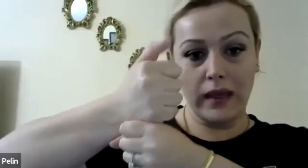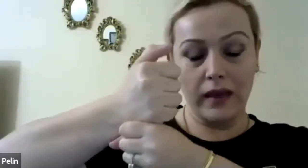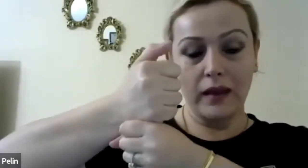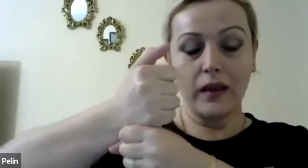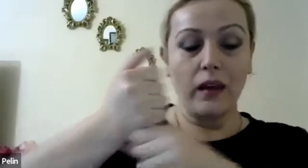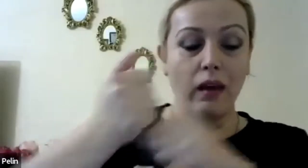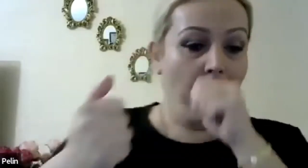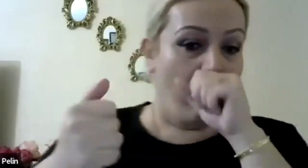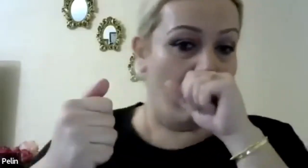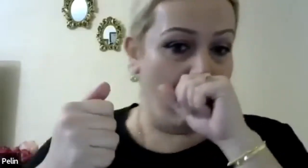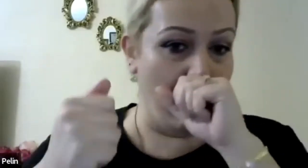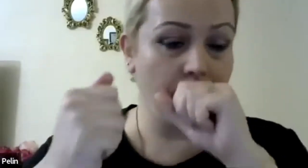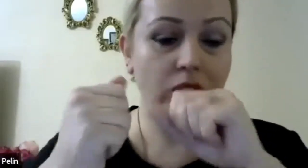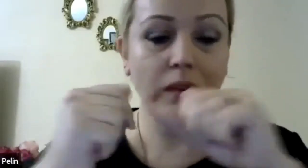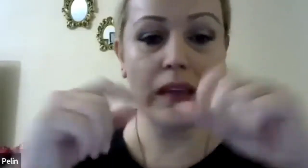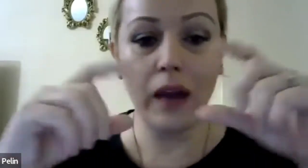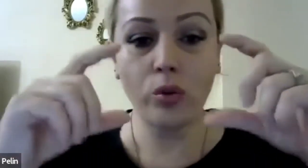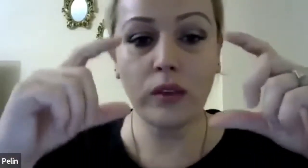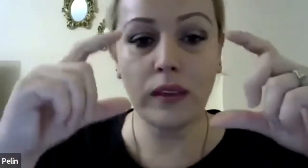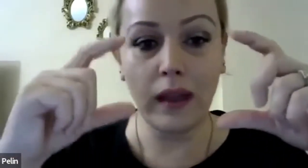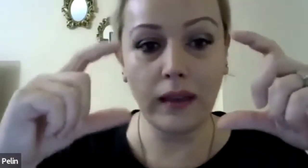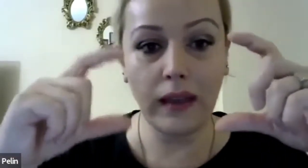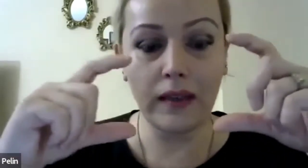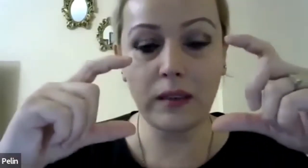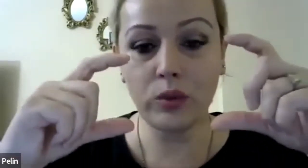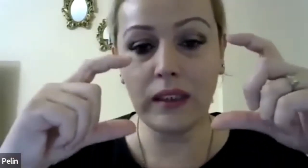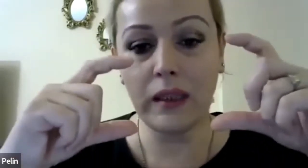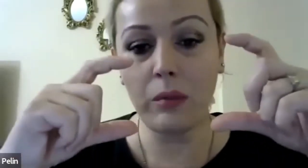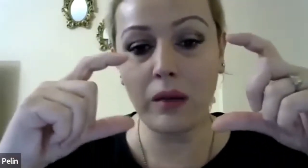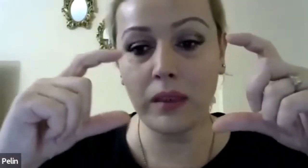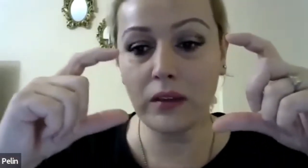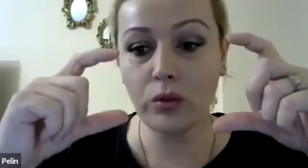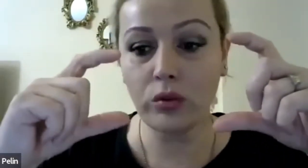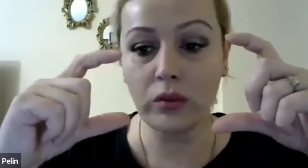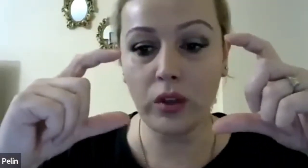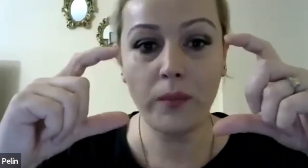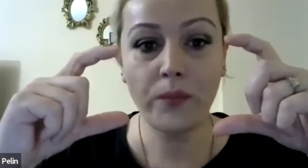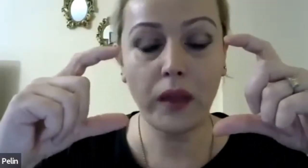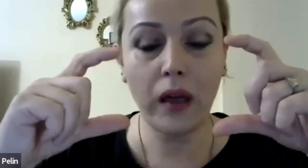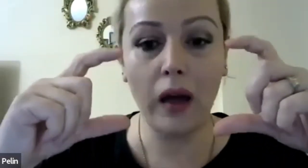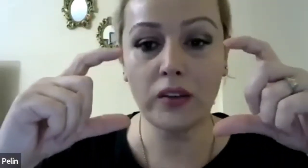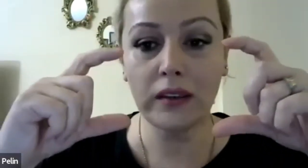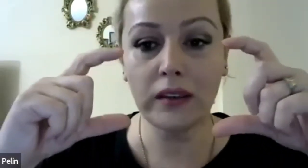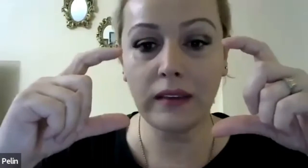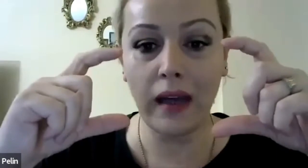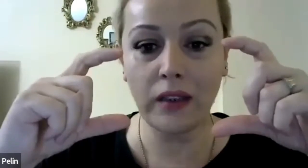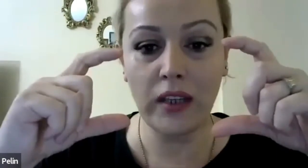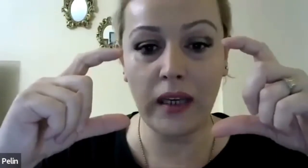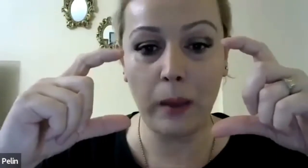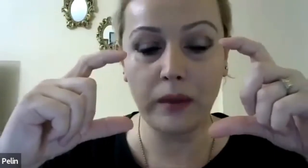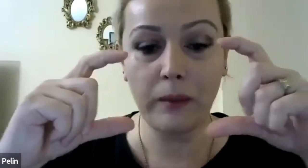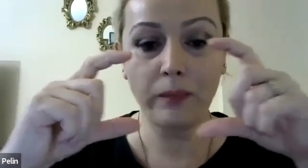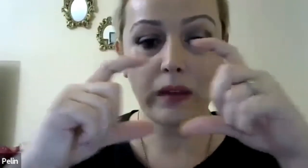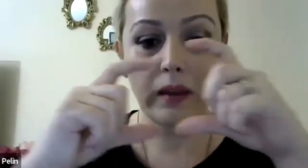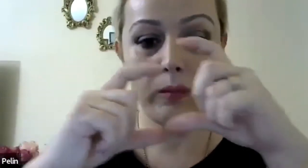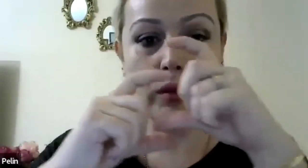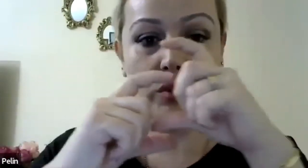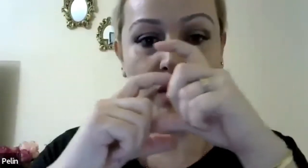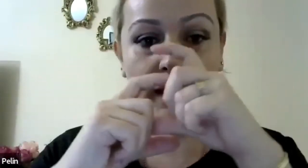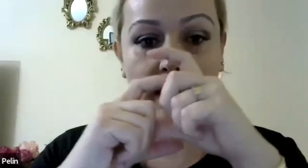G. Şimdi diğer kullanılan G ise bu da yine Marmara'da kullanılıyor. Karşılıklı iki tane C yaptım. Böyle C'leri iç